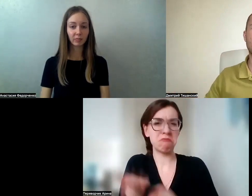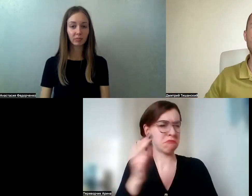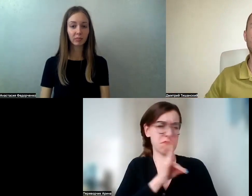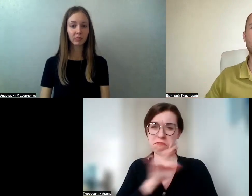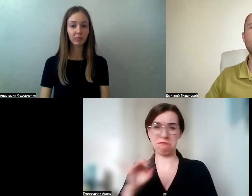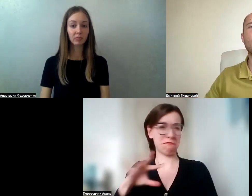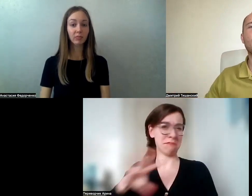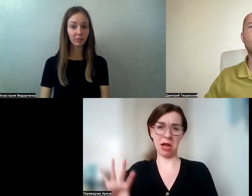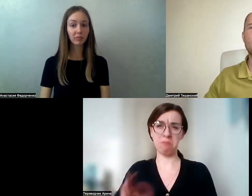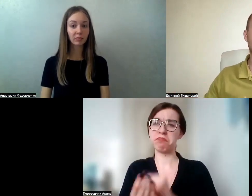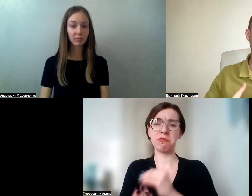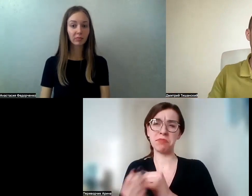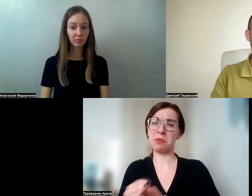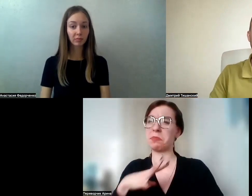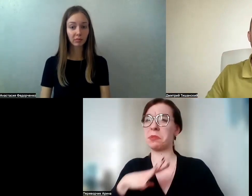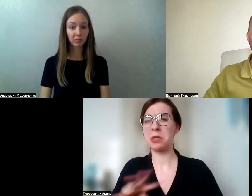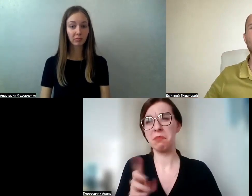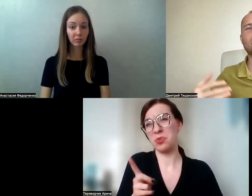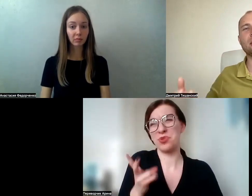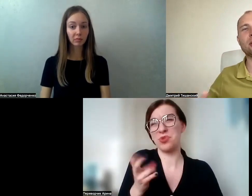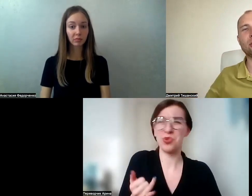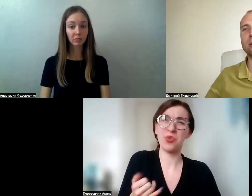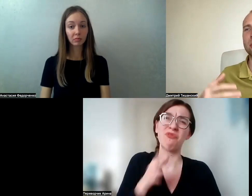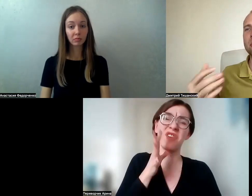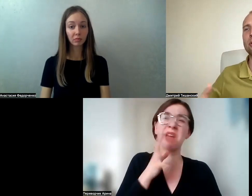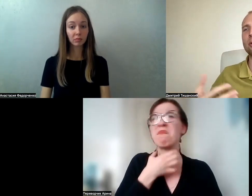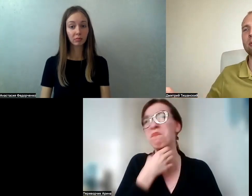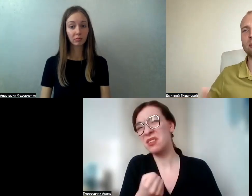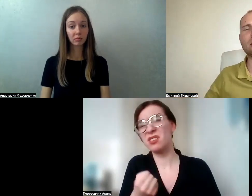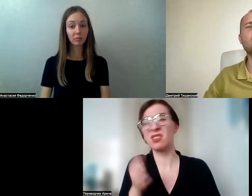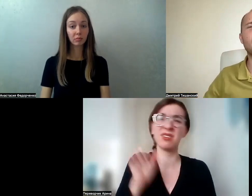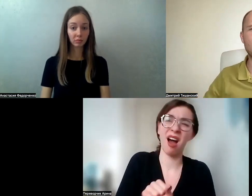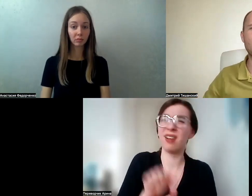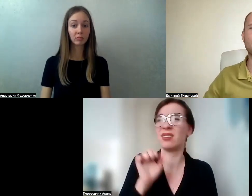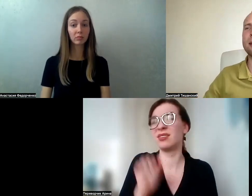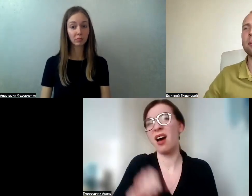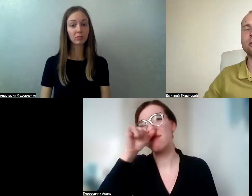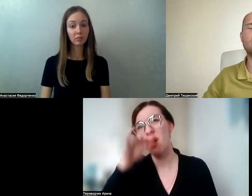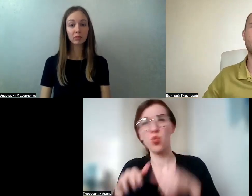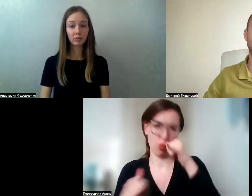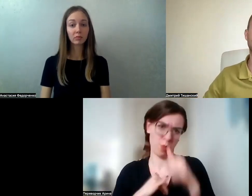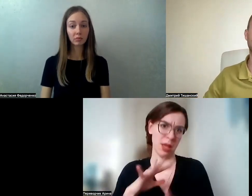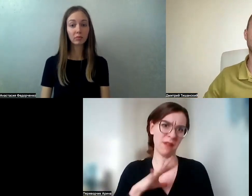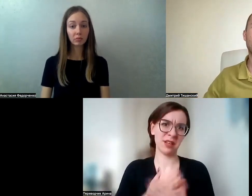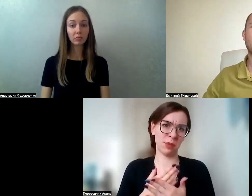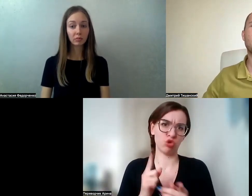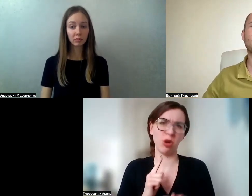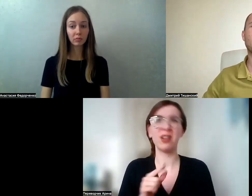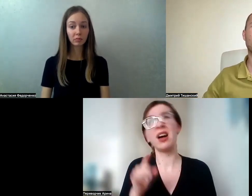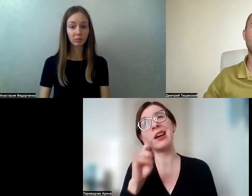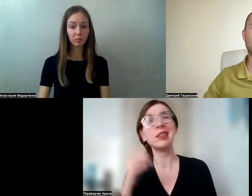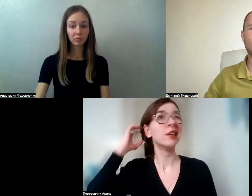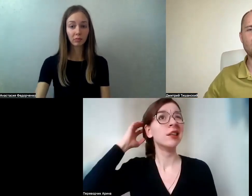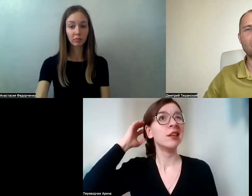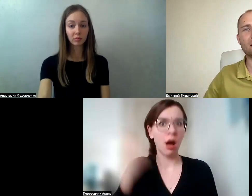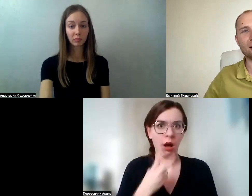в Инстаграм, потому что, ну, то некогда, то что-то еще, то забудь, что даже у меня бывает иногда, да про что бы этот рилз записать? Я вижу, как